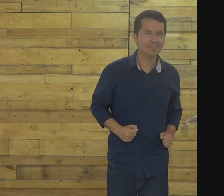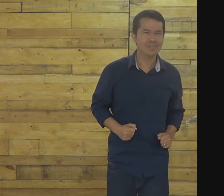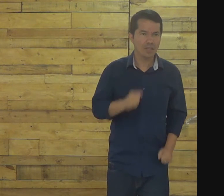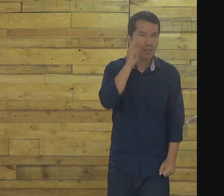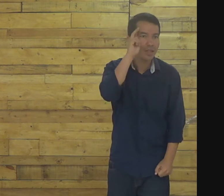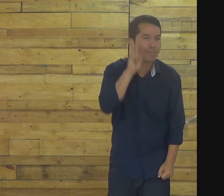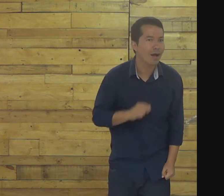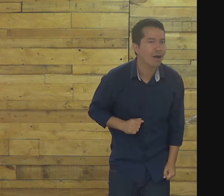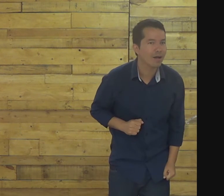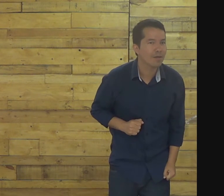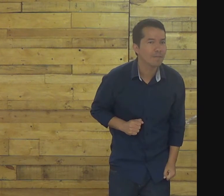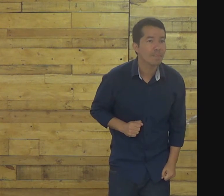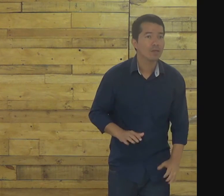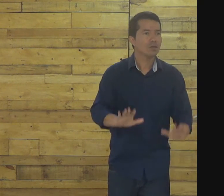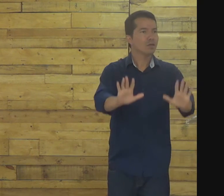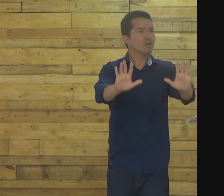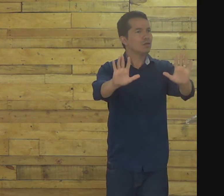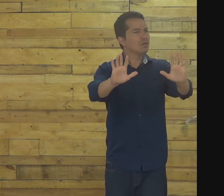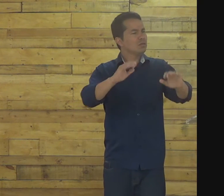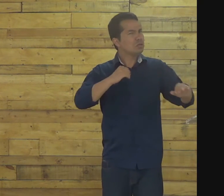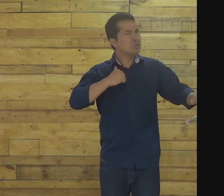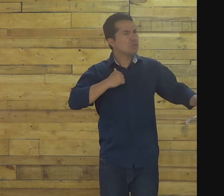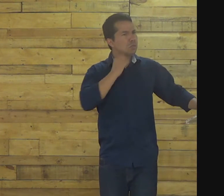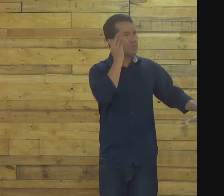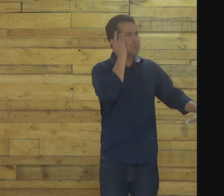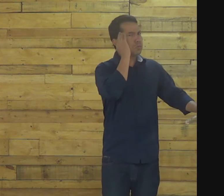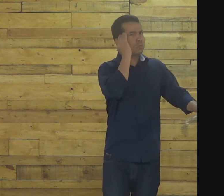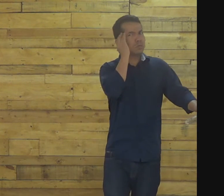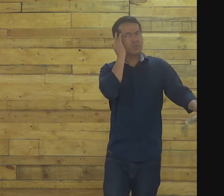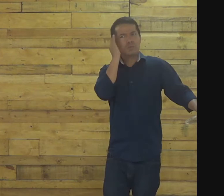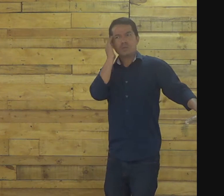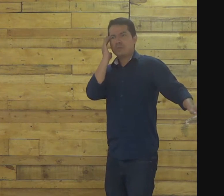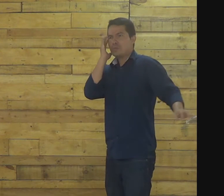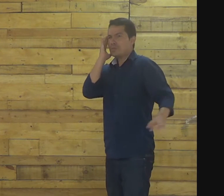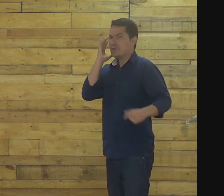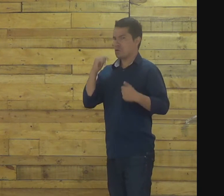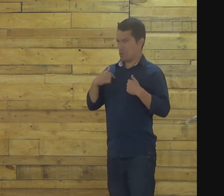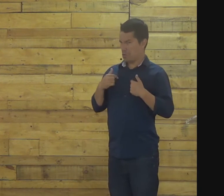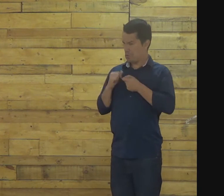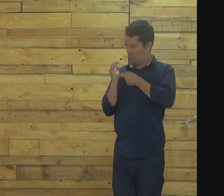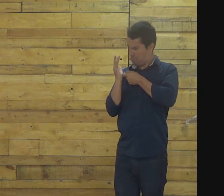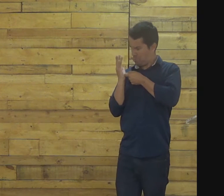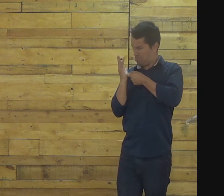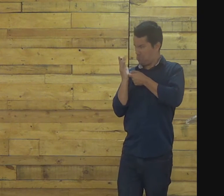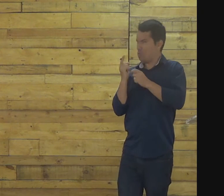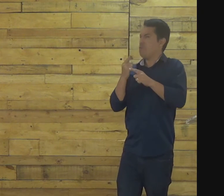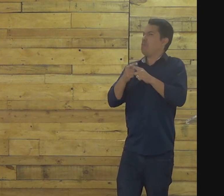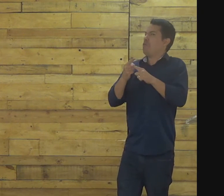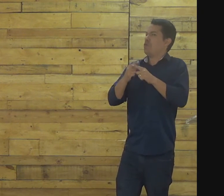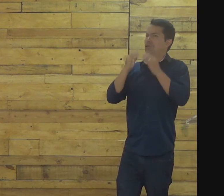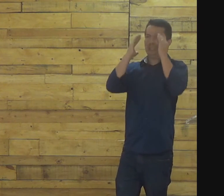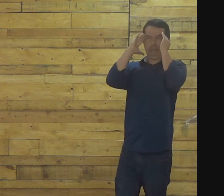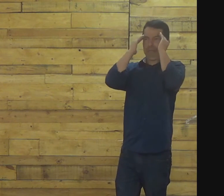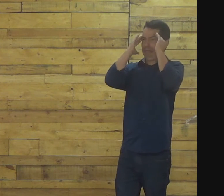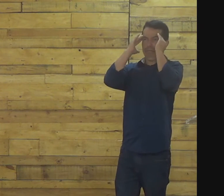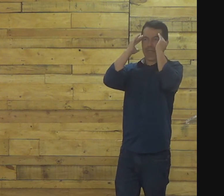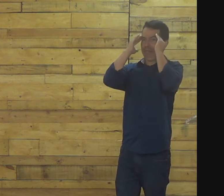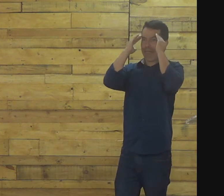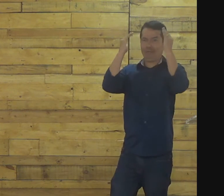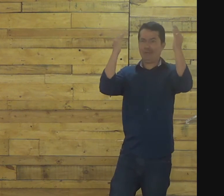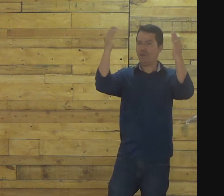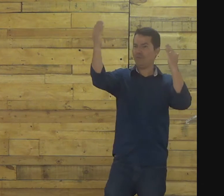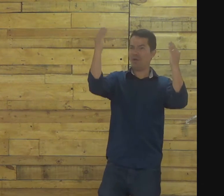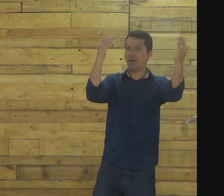mundo. Você lembra disso? E olha só, eu fico pensando, porque, calma, ó, eu